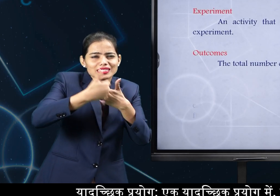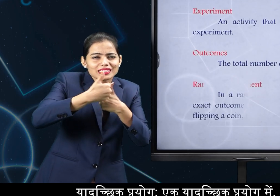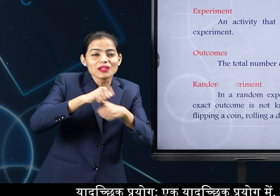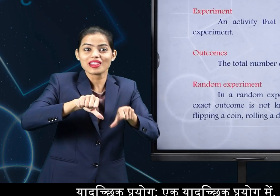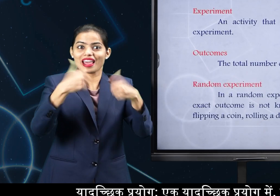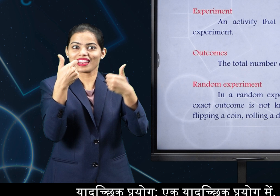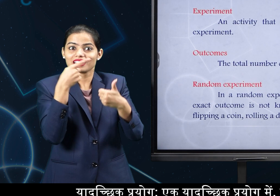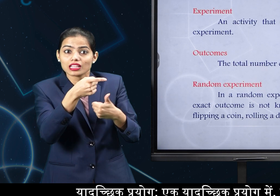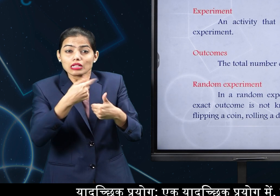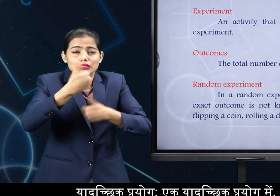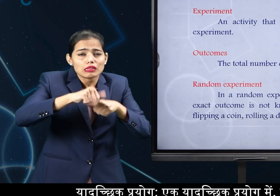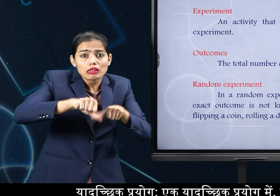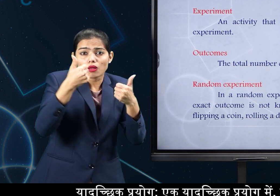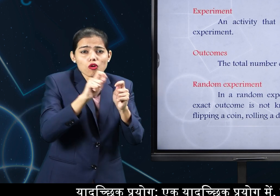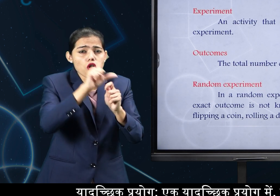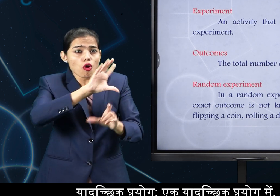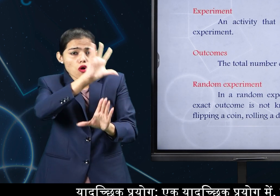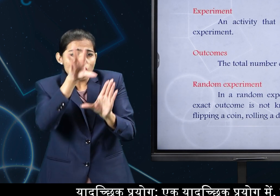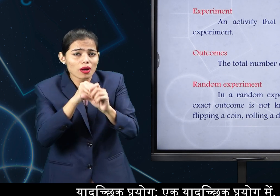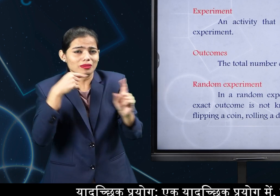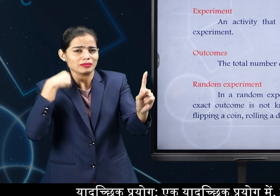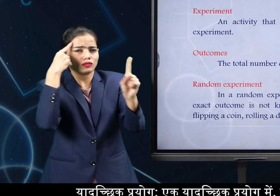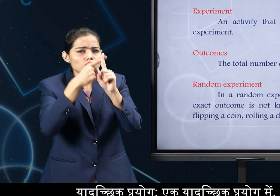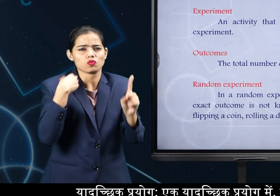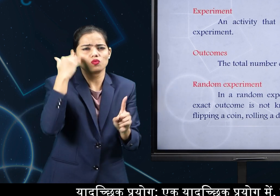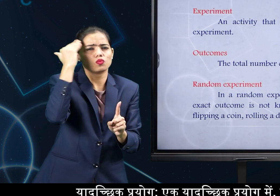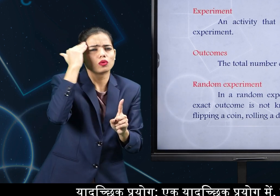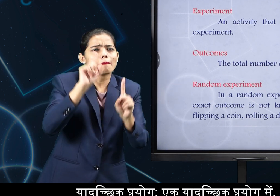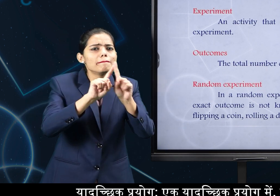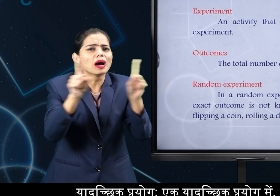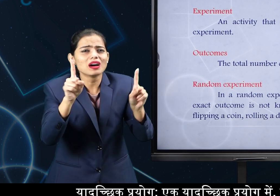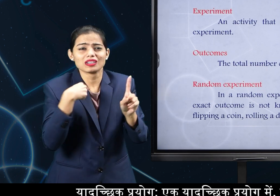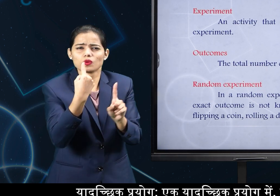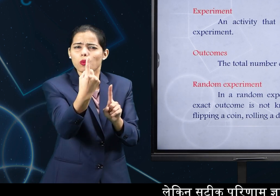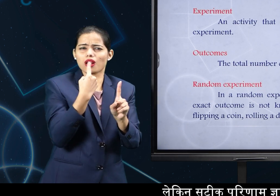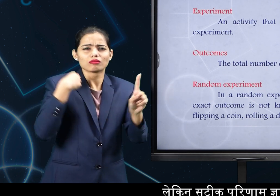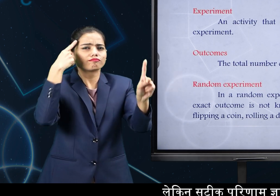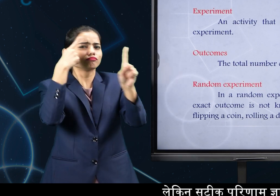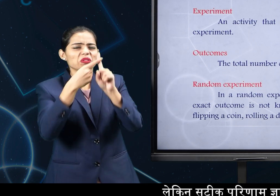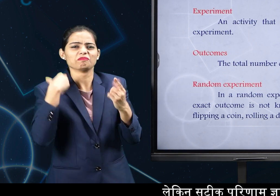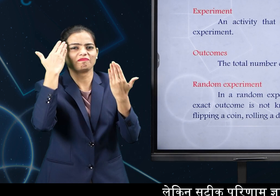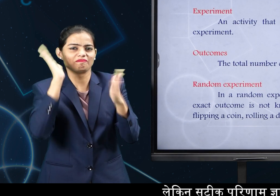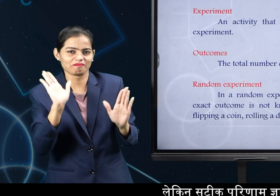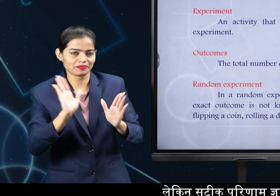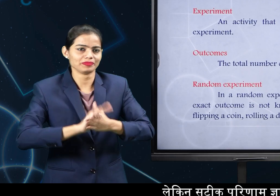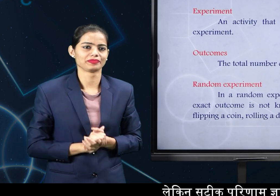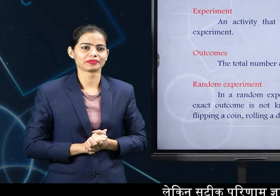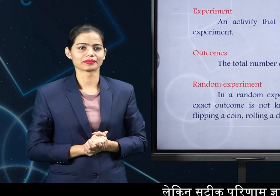यादृच्छिक प्रयोग, एक यादृच्छिक प्रयोग में परिणामों के सभी सेट ज्ञान होते हैं, लेकिन सटीक परिणाम ज्ञात नहीं